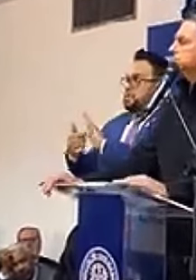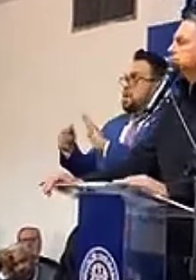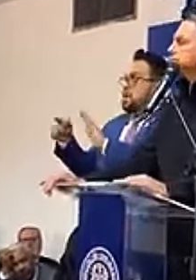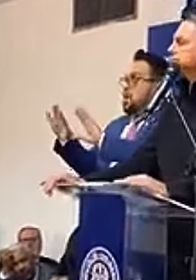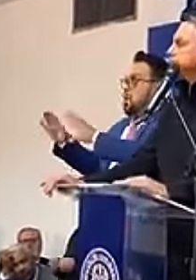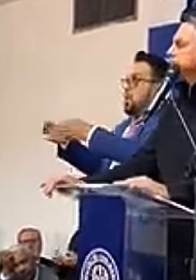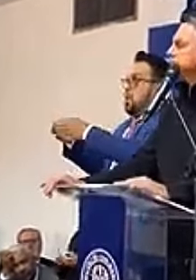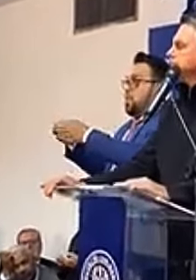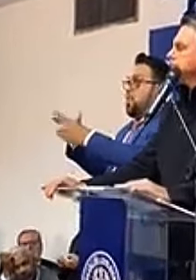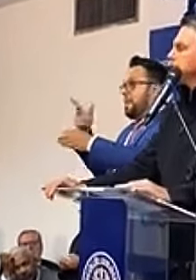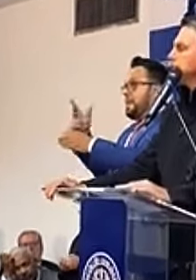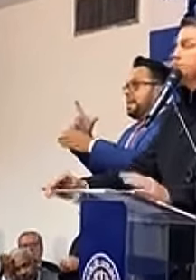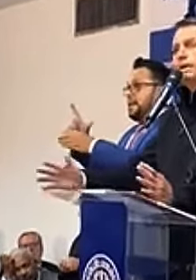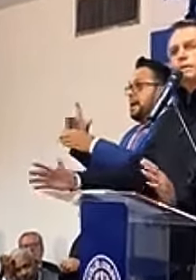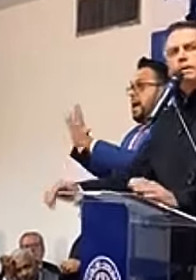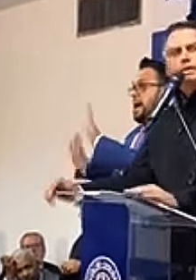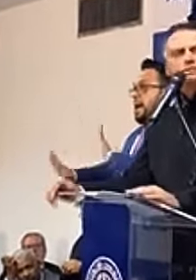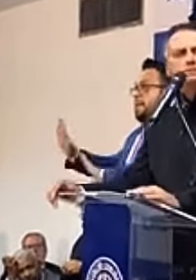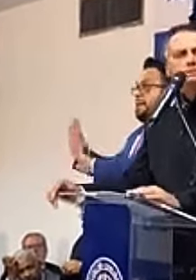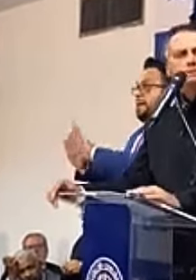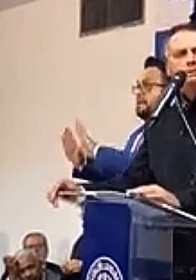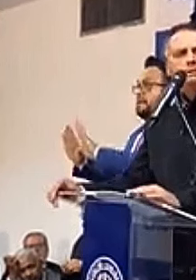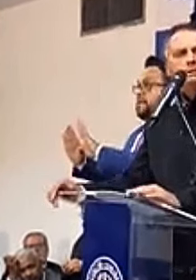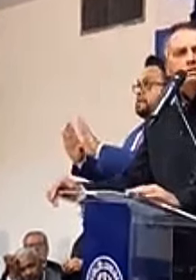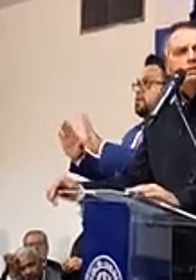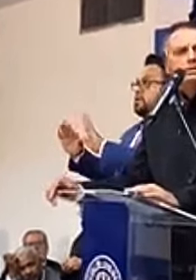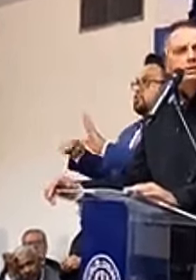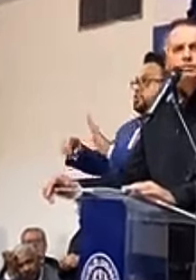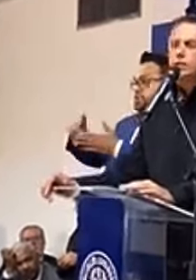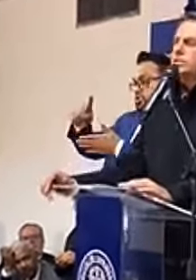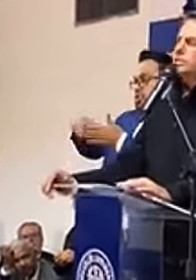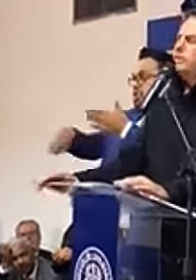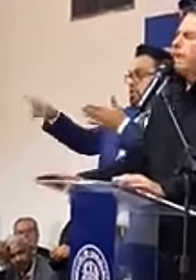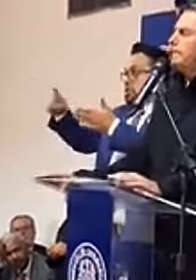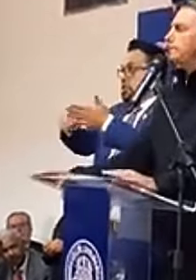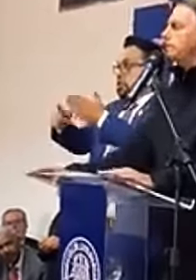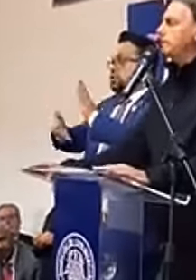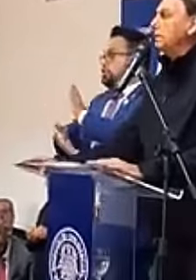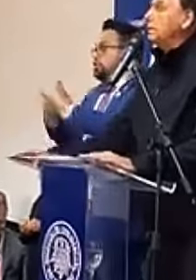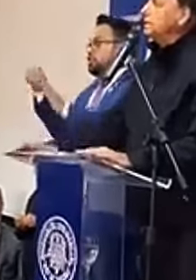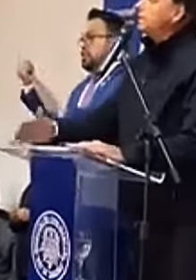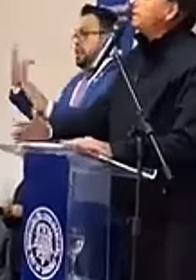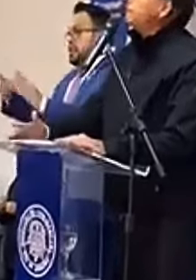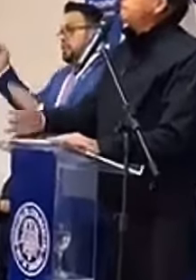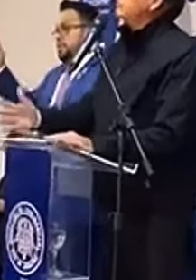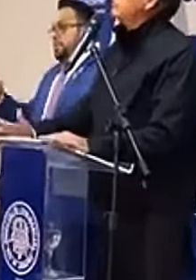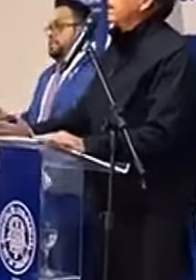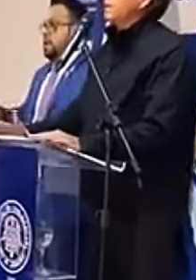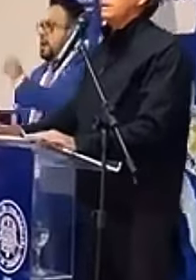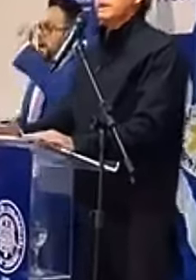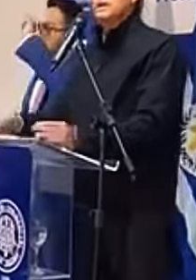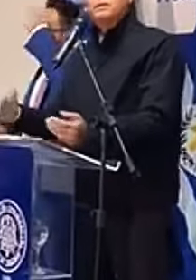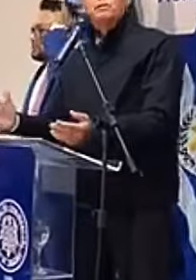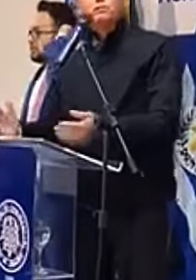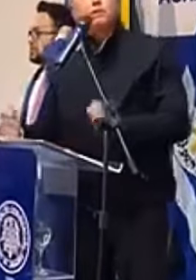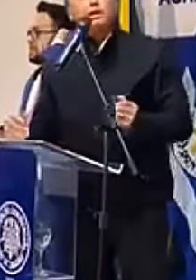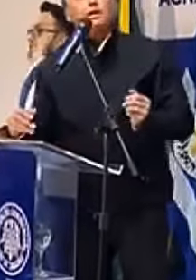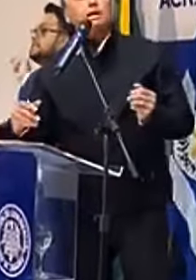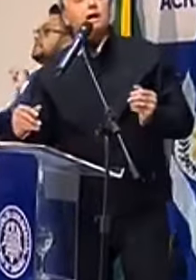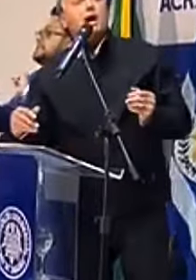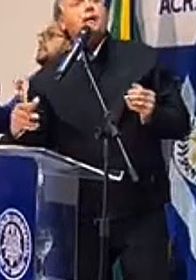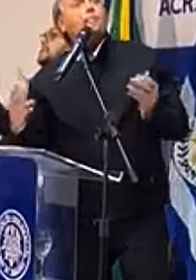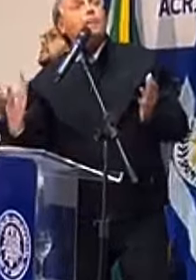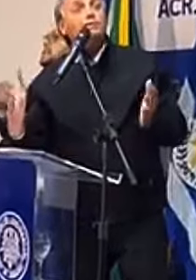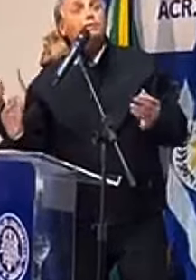ameaçados de banimento pelo ministro Alexandre de Moraes se não fecharem, se não